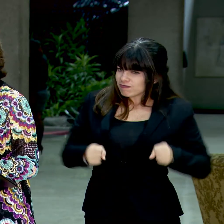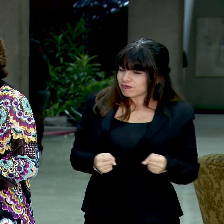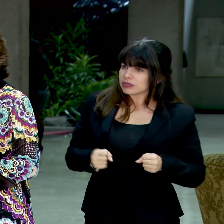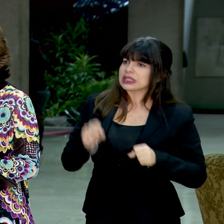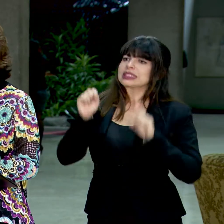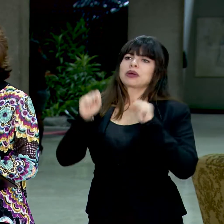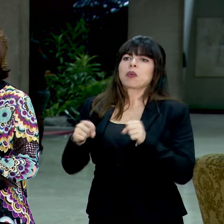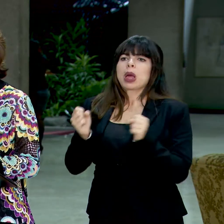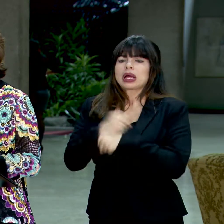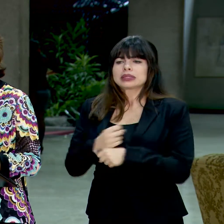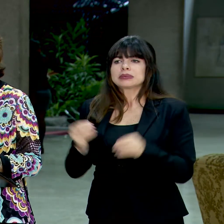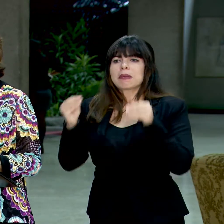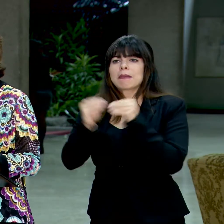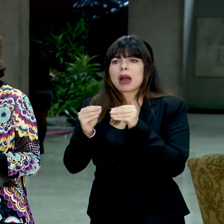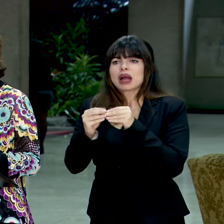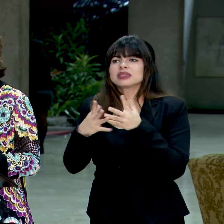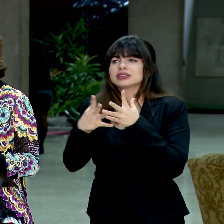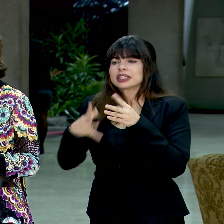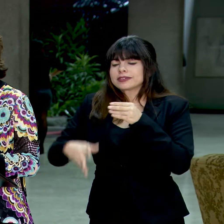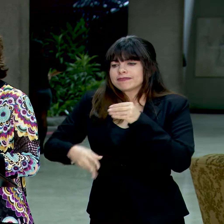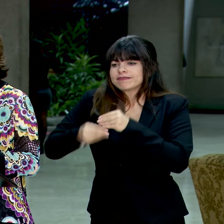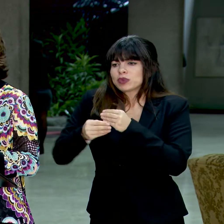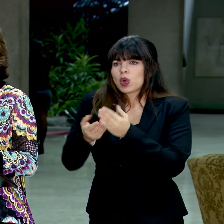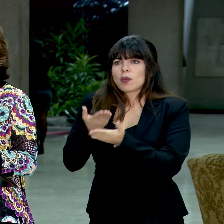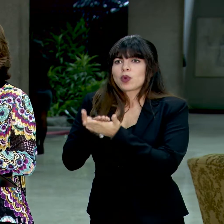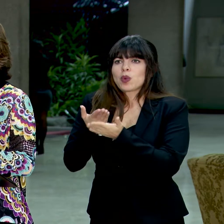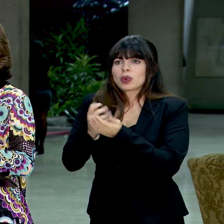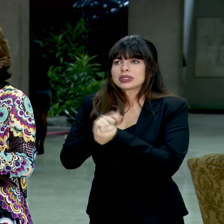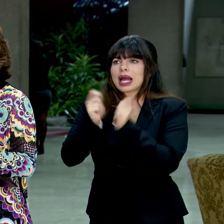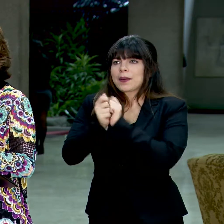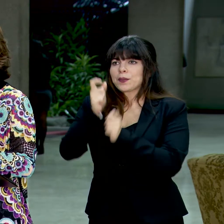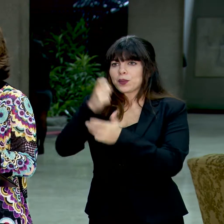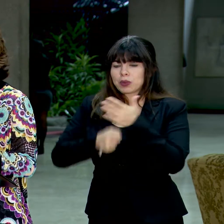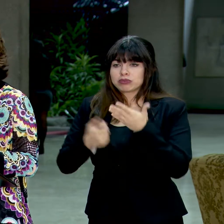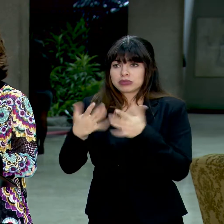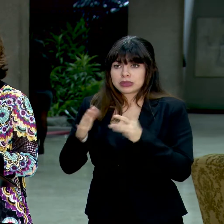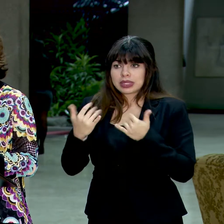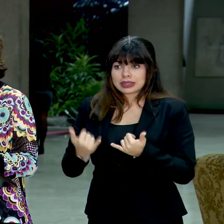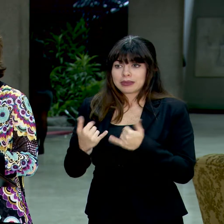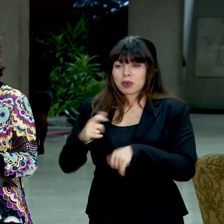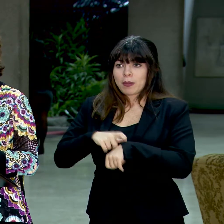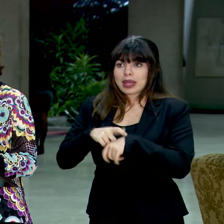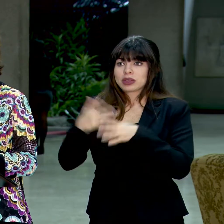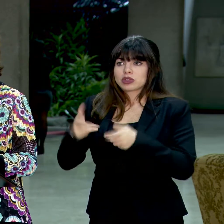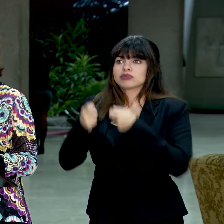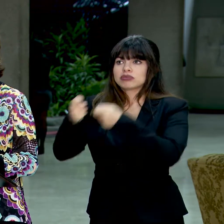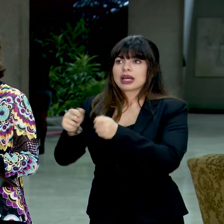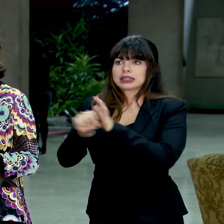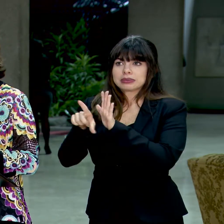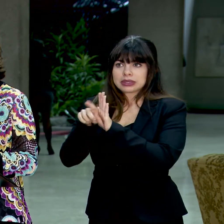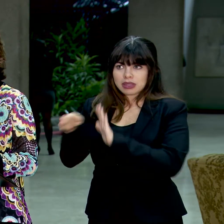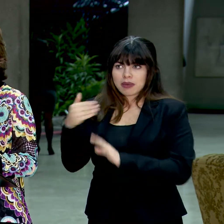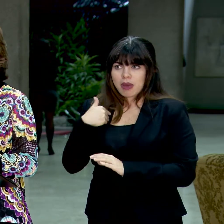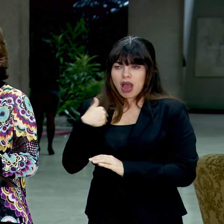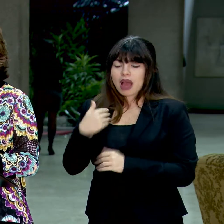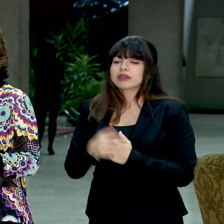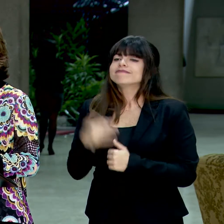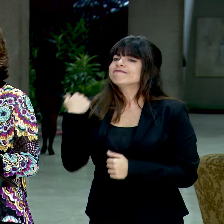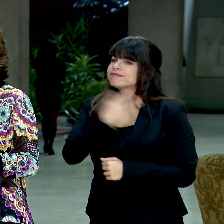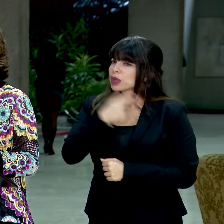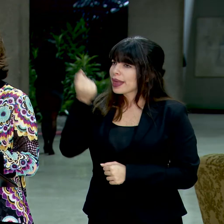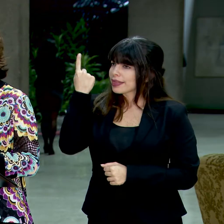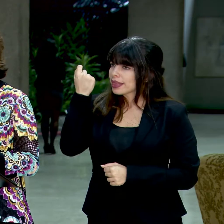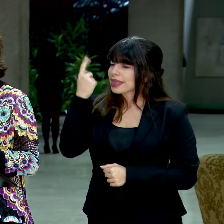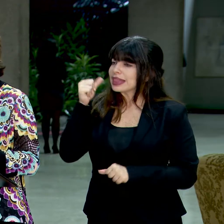algo más de sumar a la propuesta de reforma tributaria que ya se encuentra presentada en la Asamblea Legislativa. Entendemos